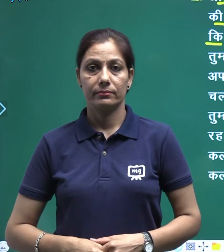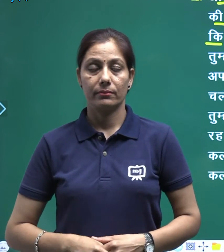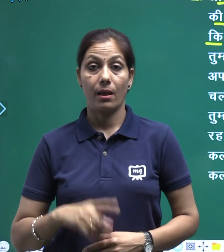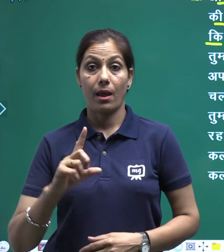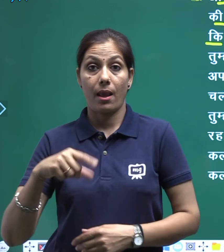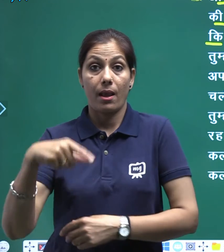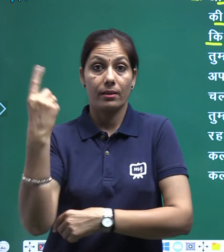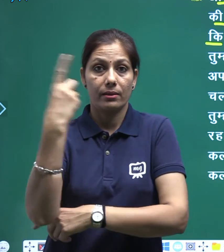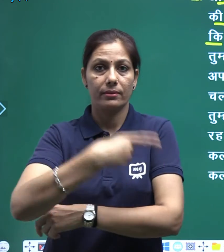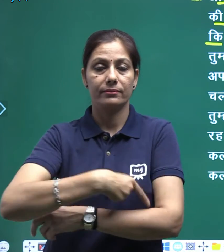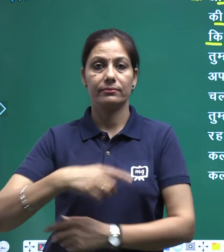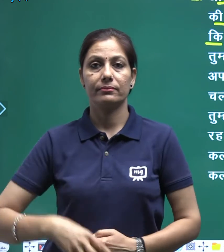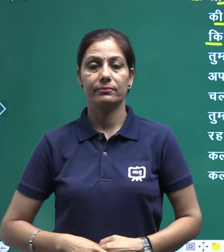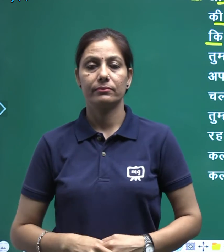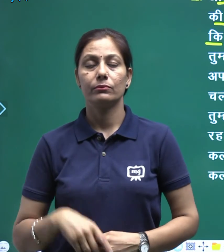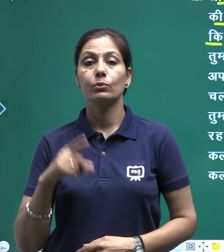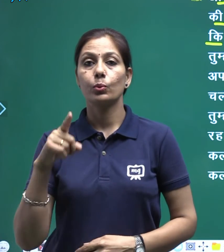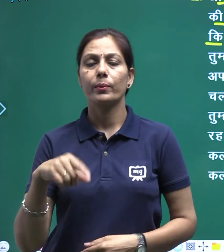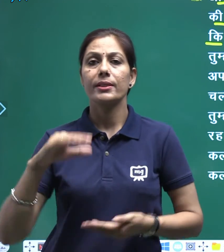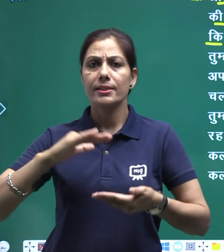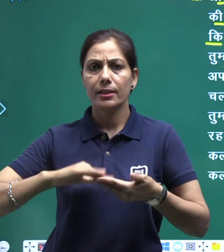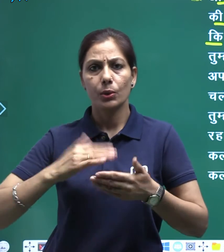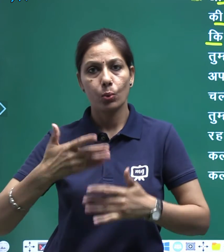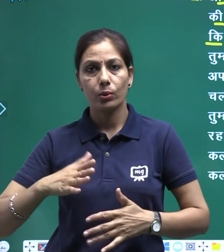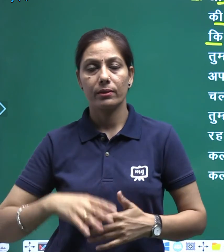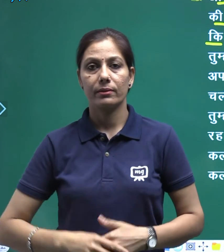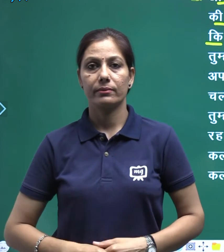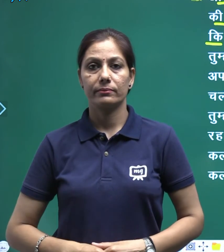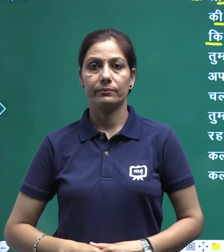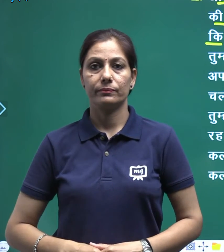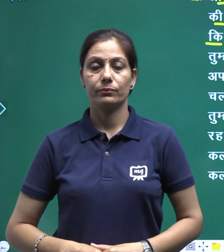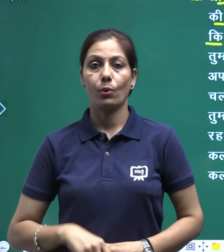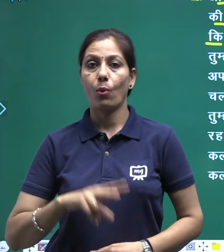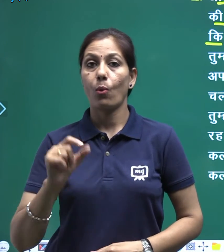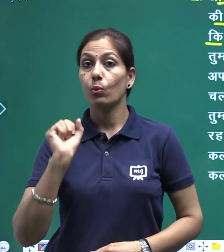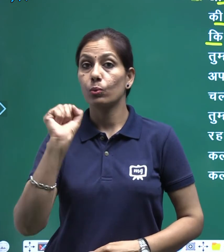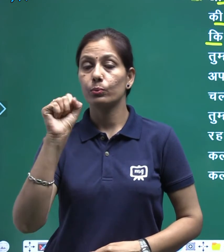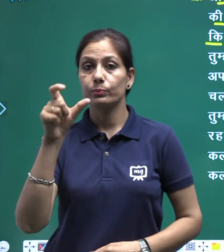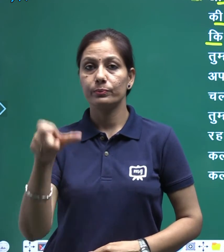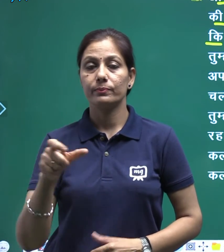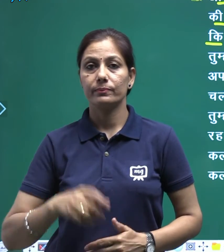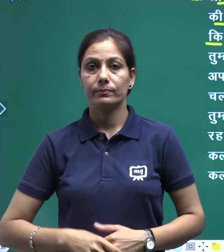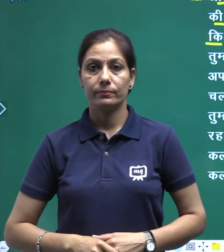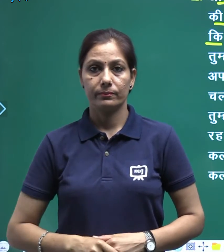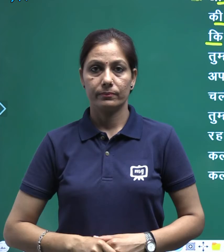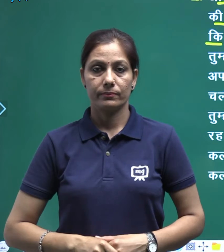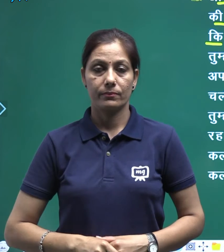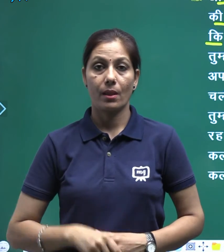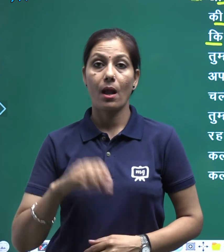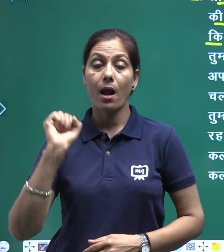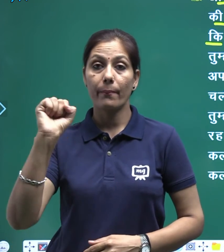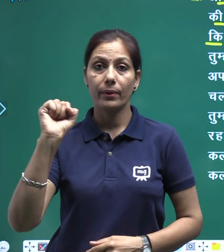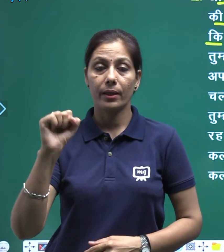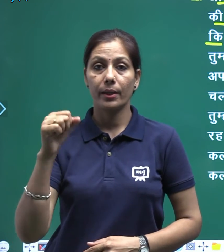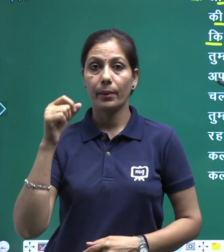एक दिन तुम्हारी शादी होगी और तुम अपने पति के घर